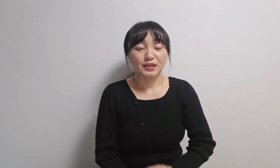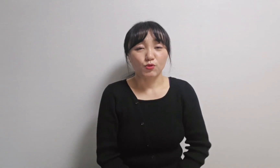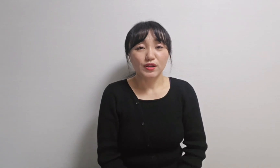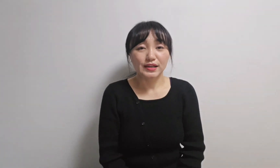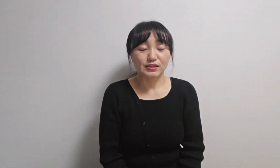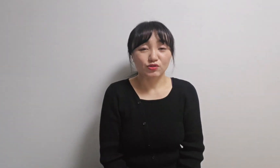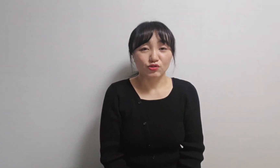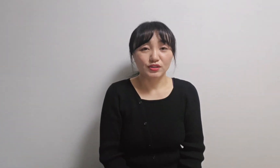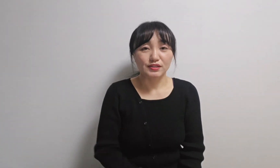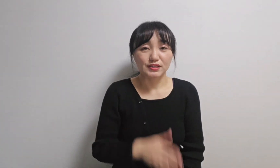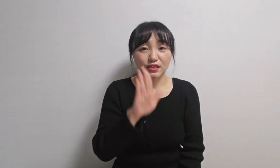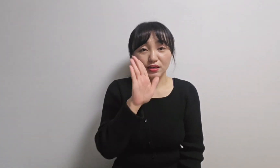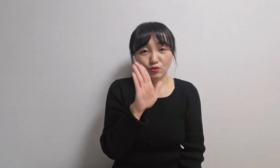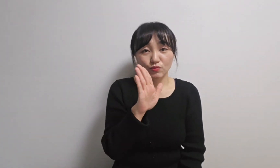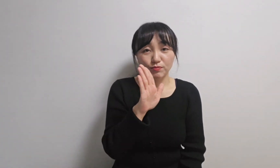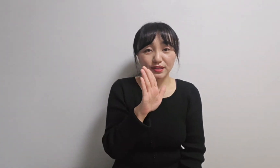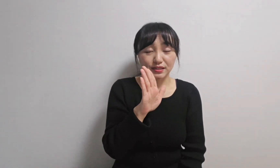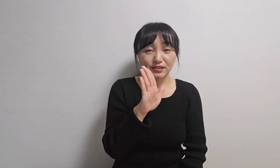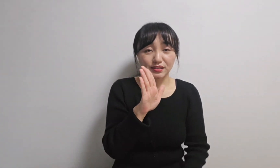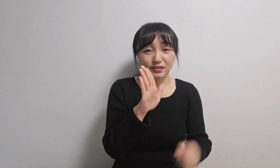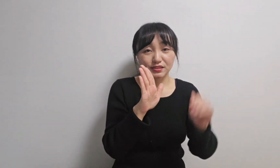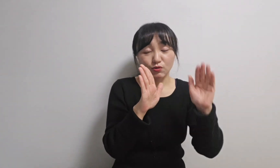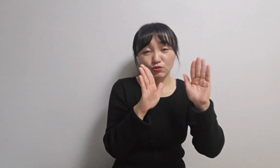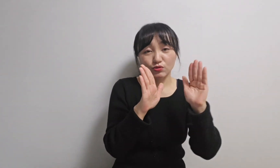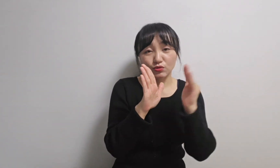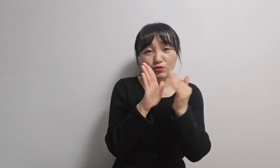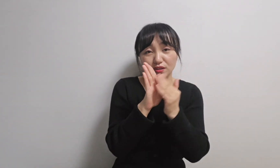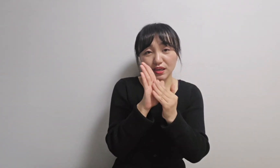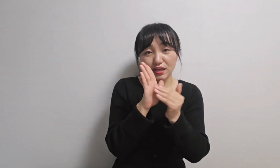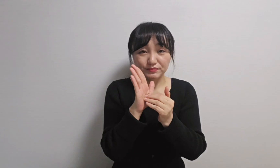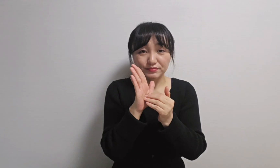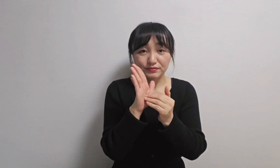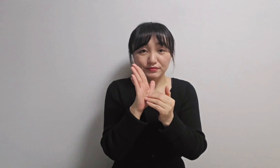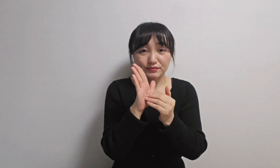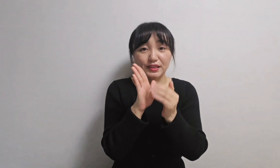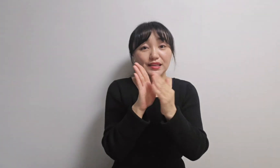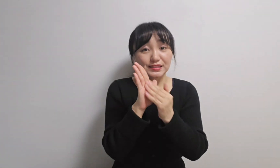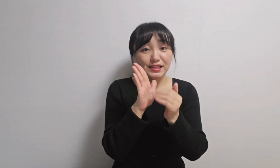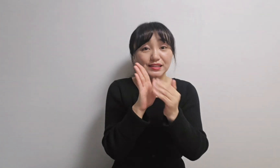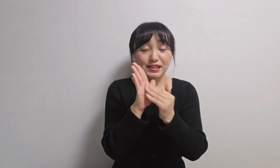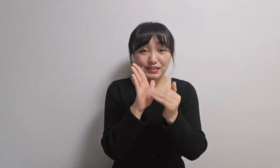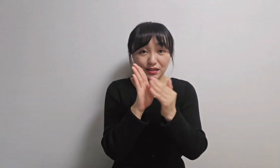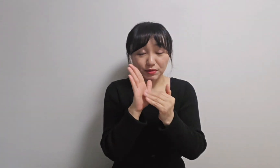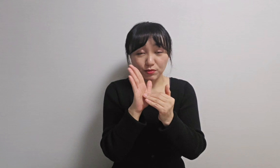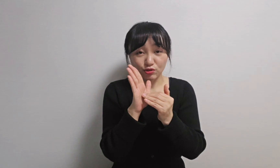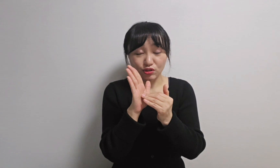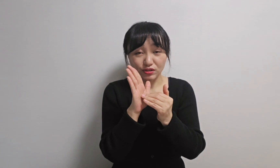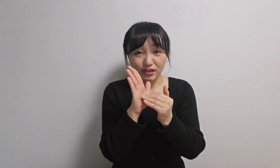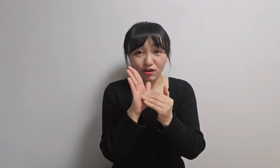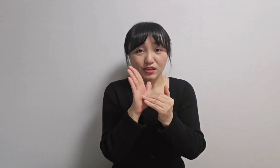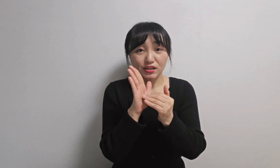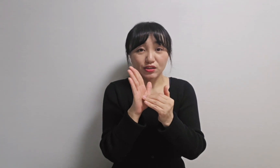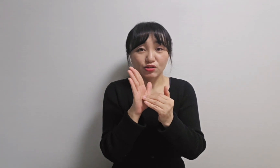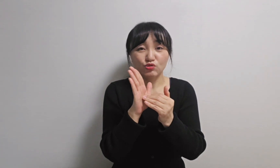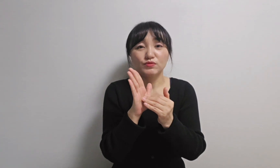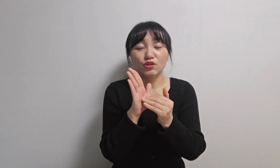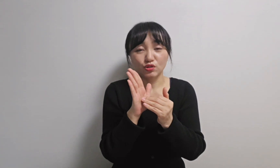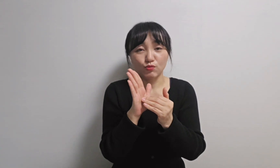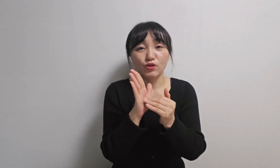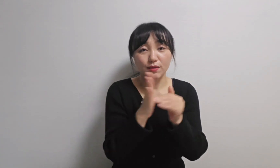자, 몰래라는 수어는 이제 손바닥을 이제 오른손으로 이렇게 살살살 비벼줄 건데요. 이거를 숨겨서 몰래